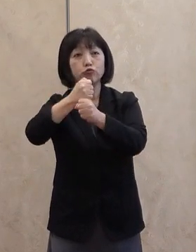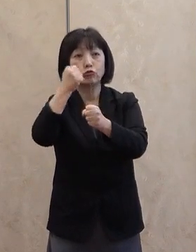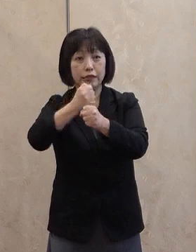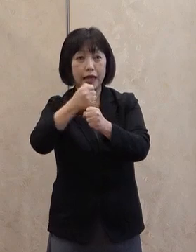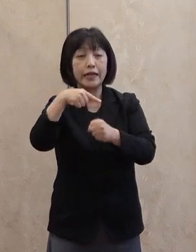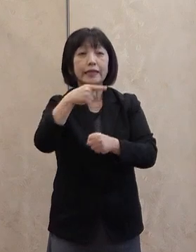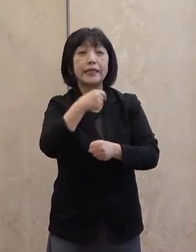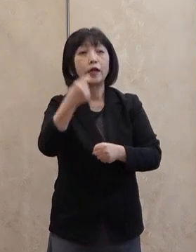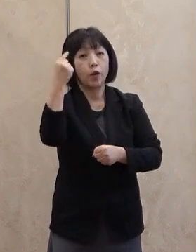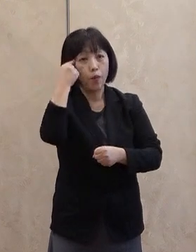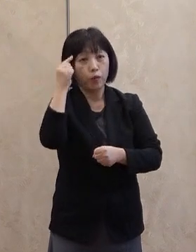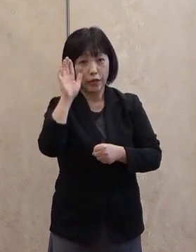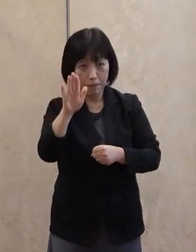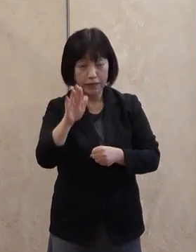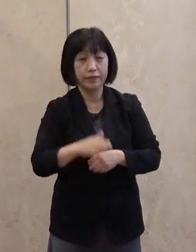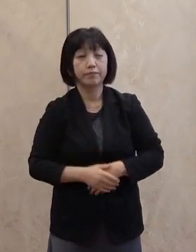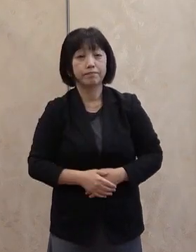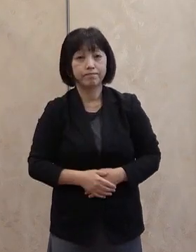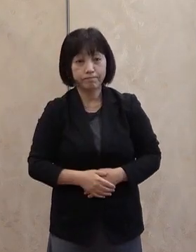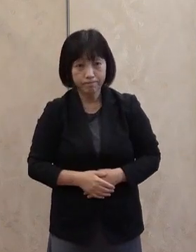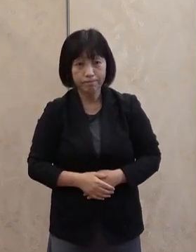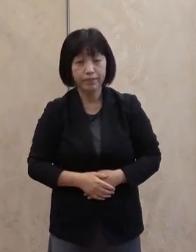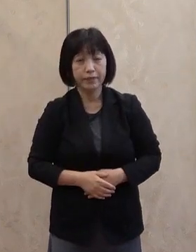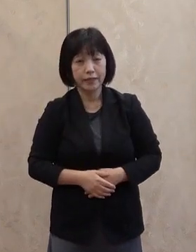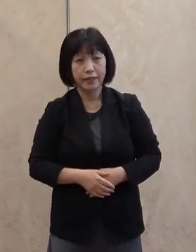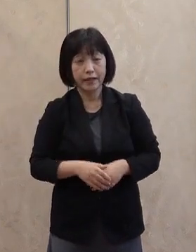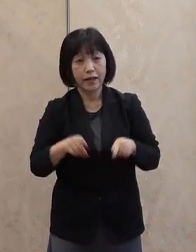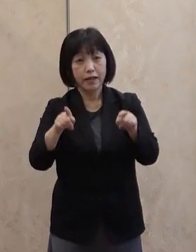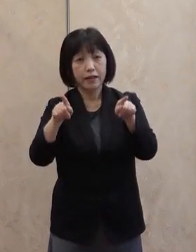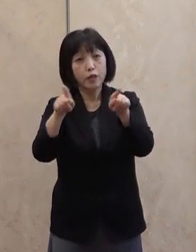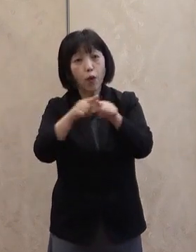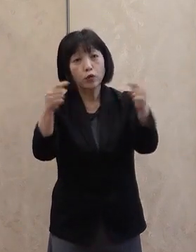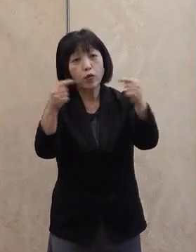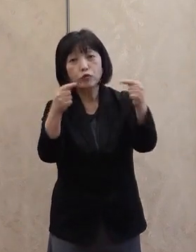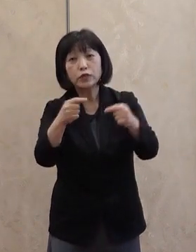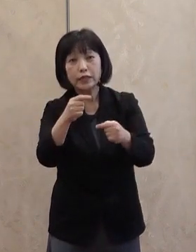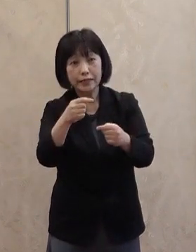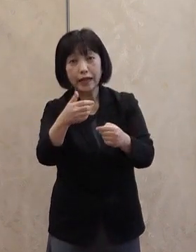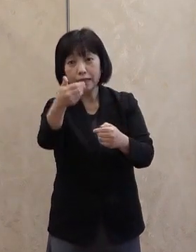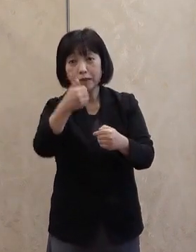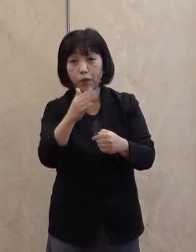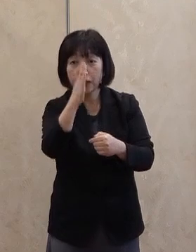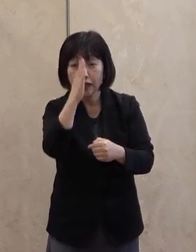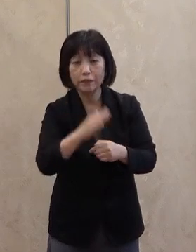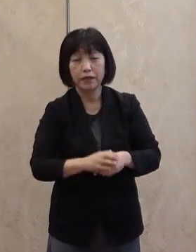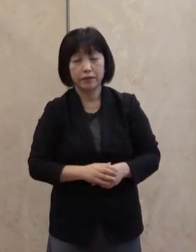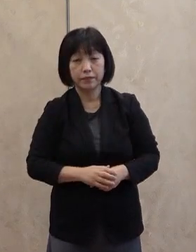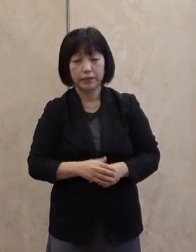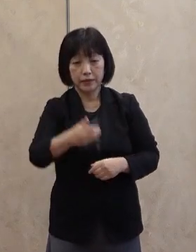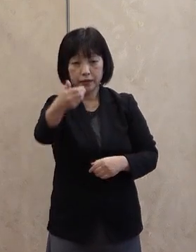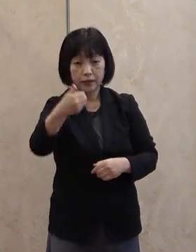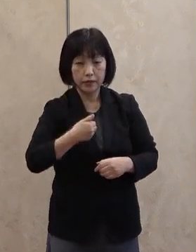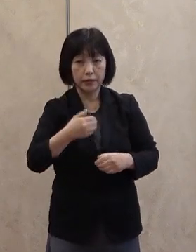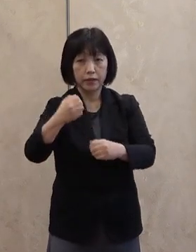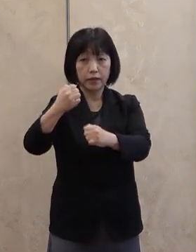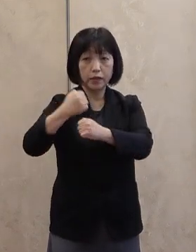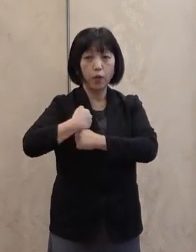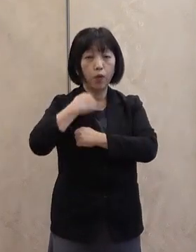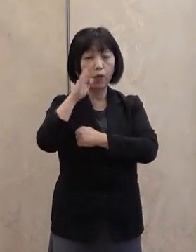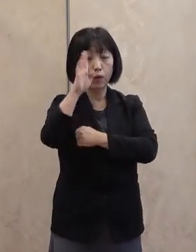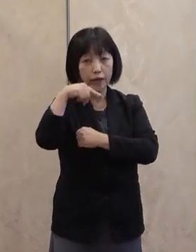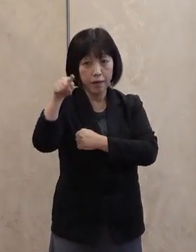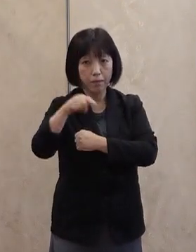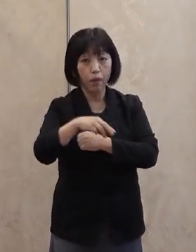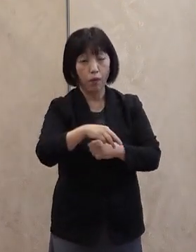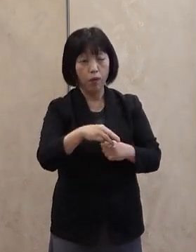。 共同通信社、すみません、1点ですね、はい、 最後に1点だけ、すみません、兵庫県も